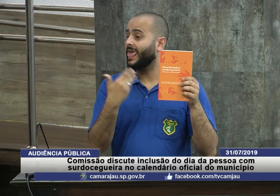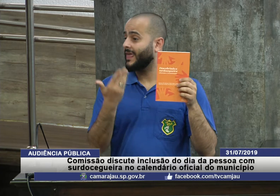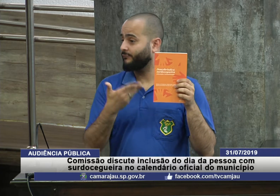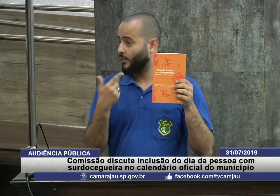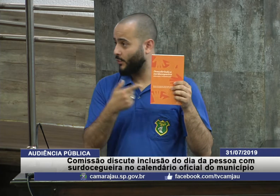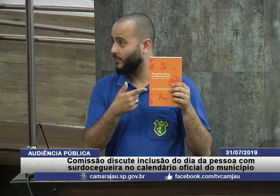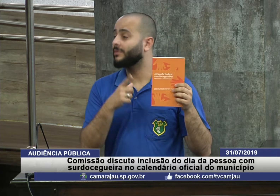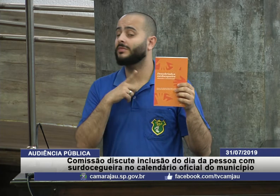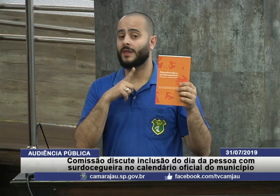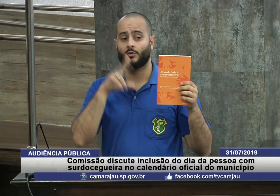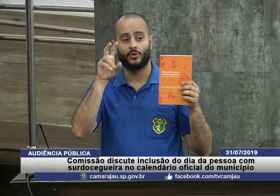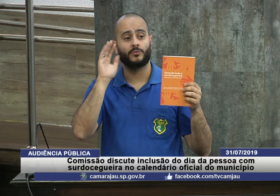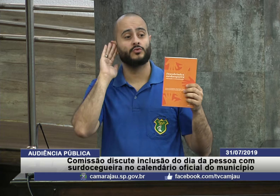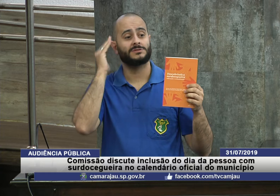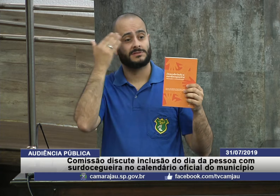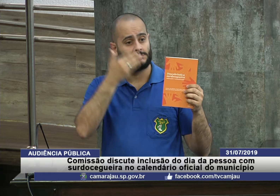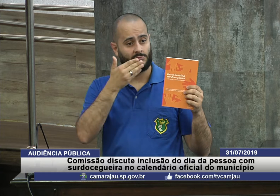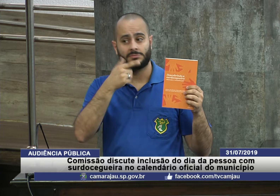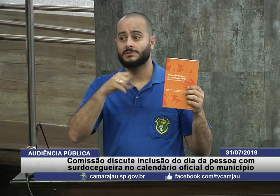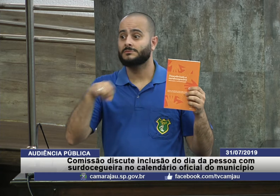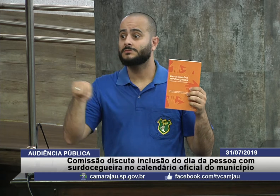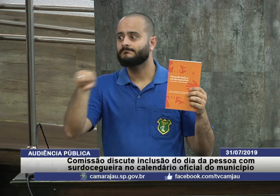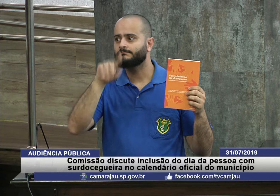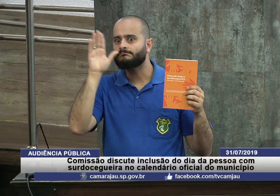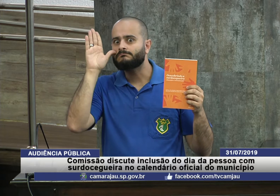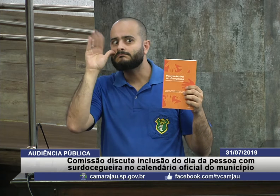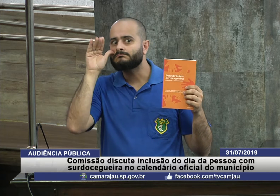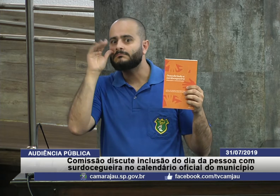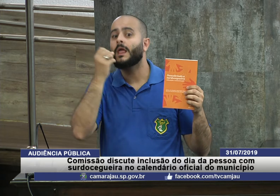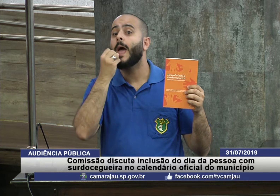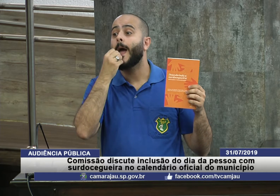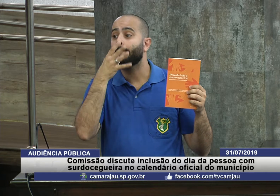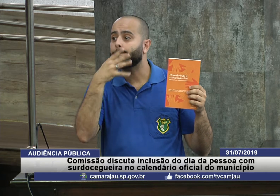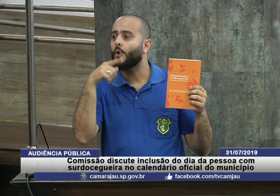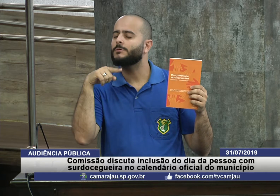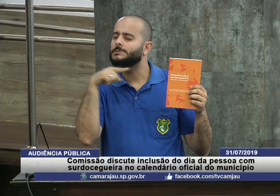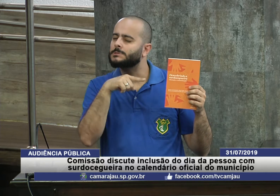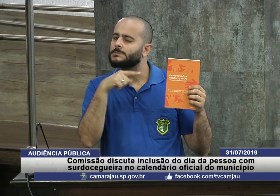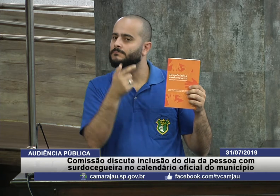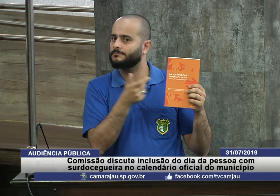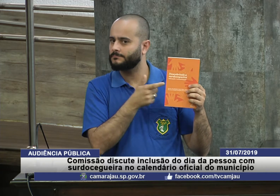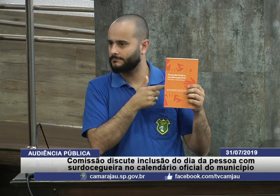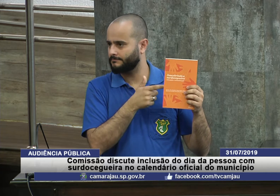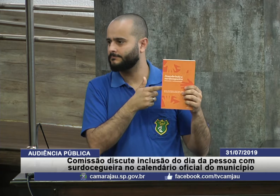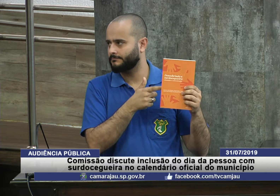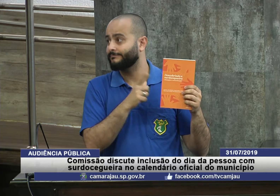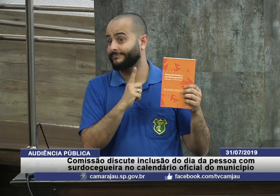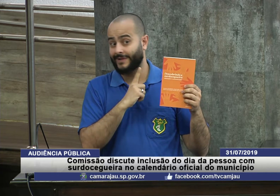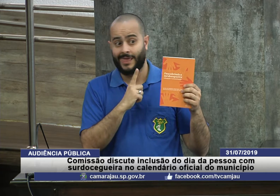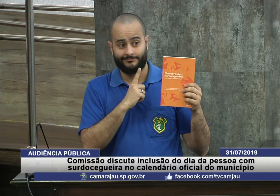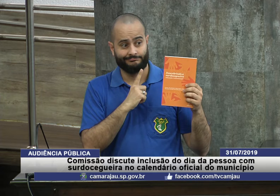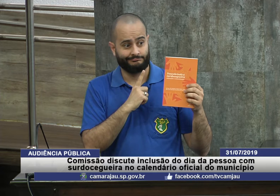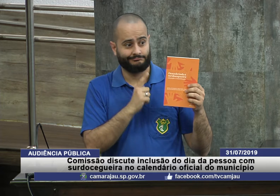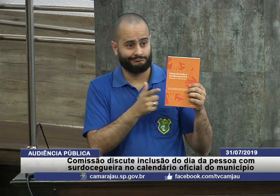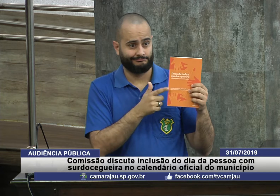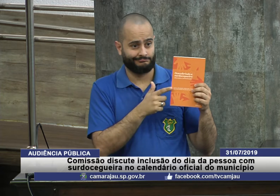Aqui algumas publicações da área da surdo-cegueira. Se vocês tiverem interesse, podem pesquisar, podem